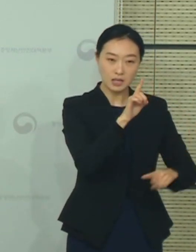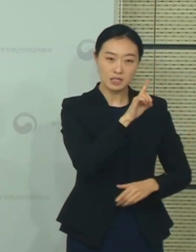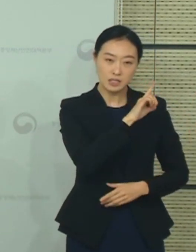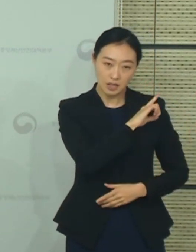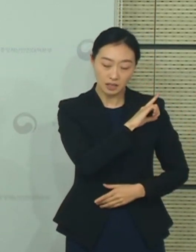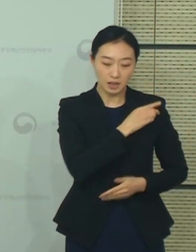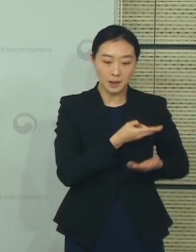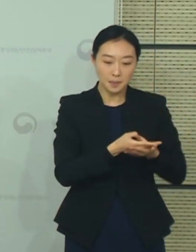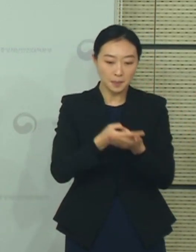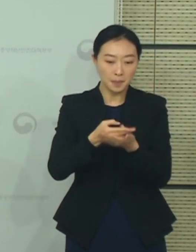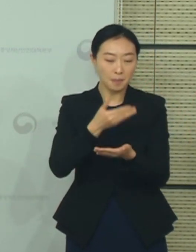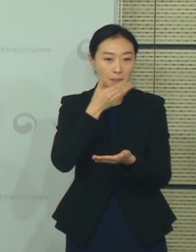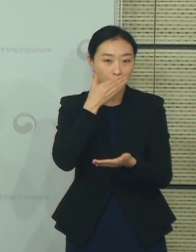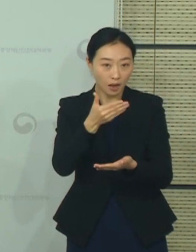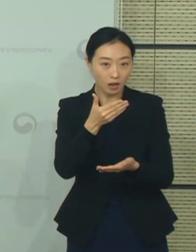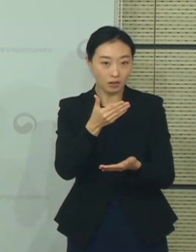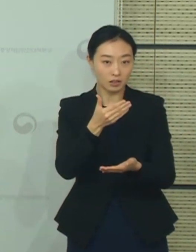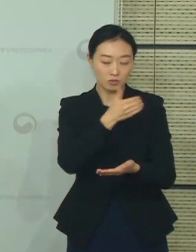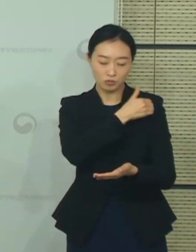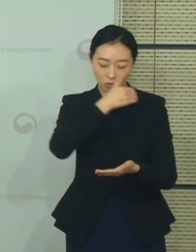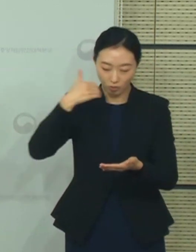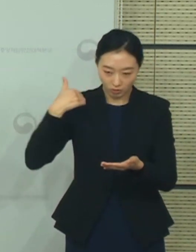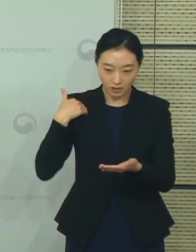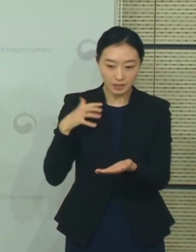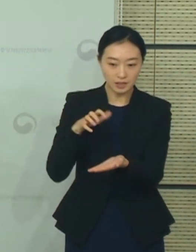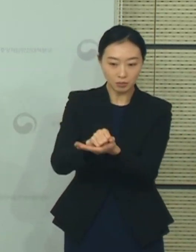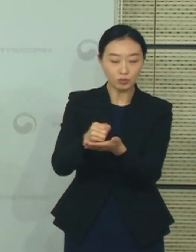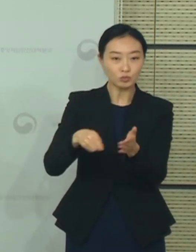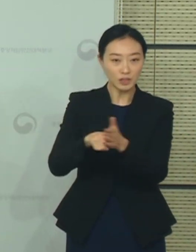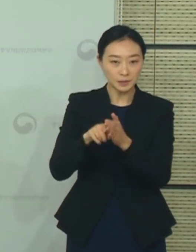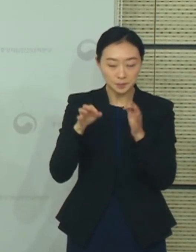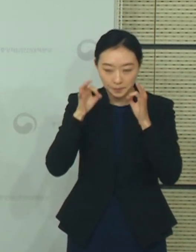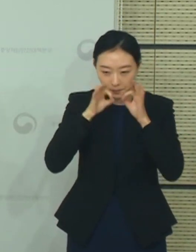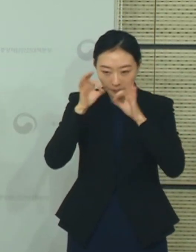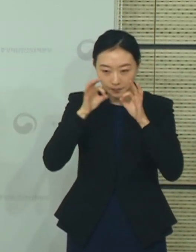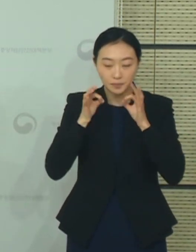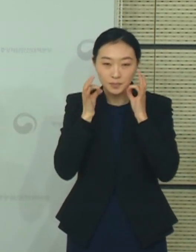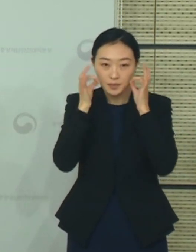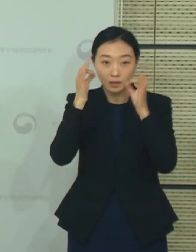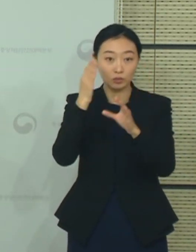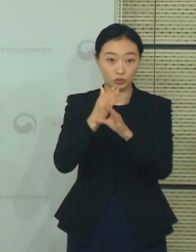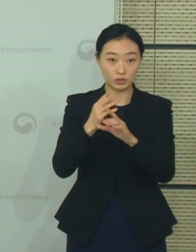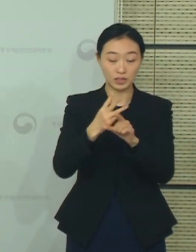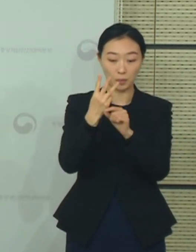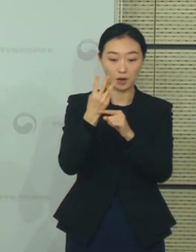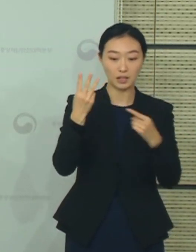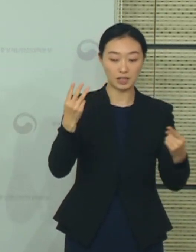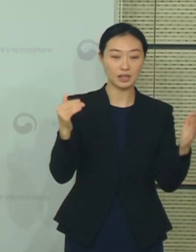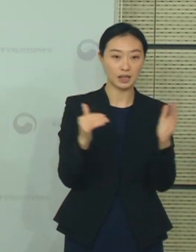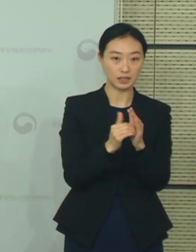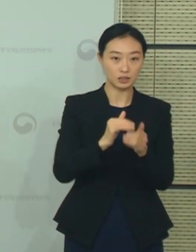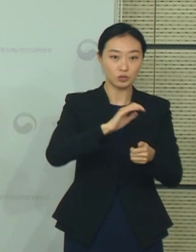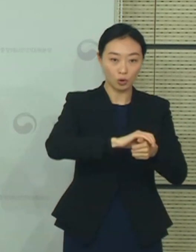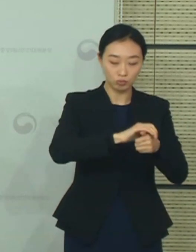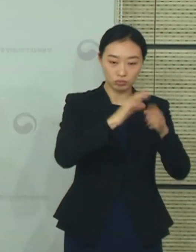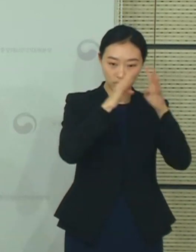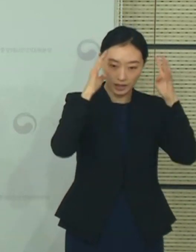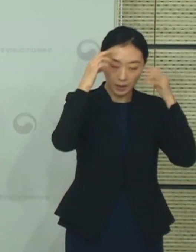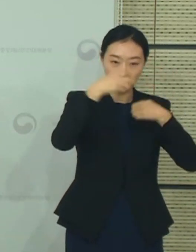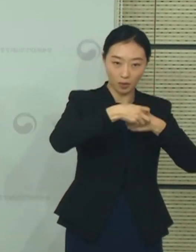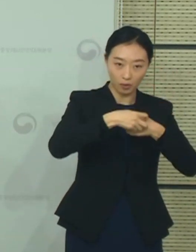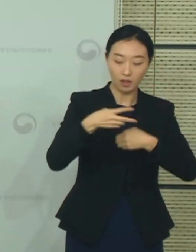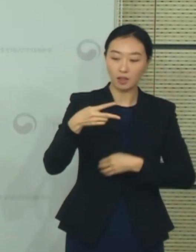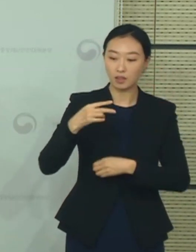확보에 총력을 기울이고 있습니다. 3월 1일까지 경북대병원, 대구의료원 등 기존